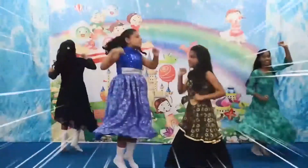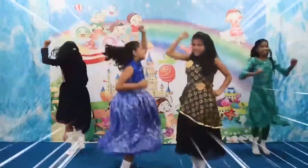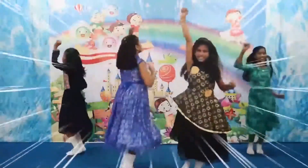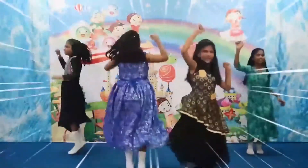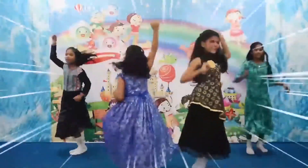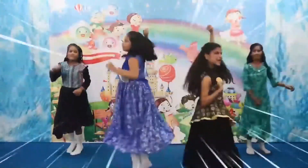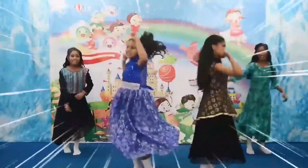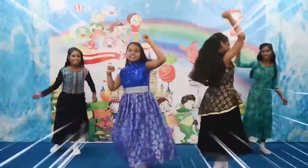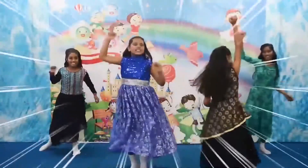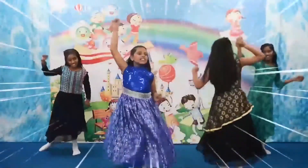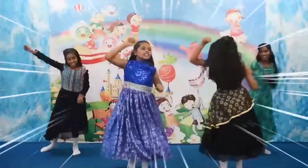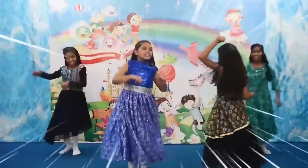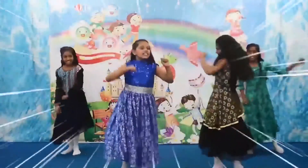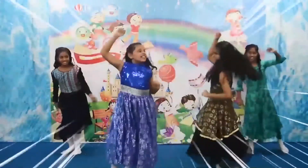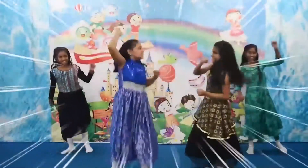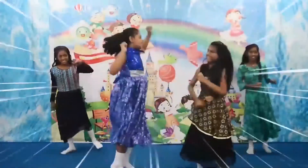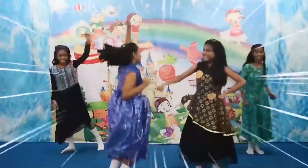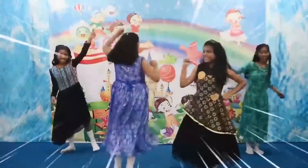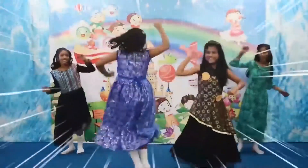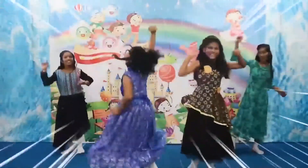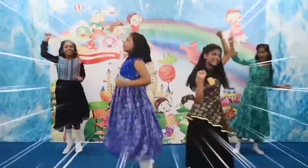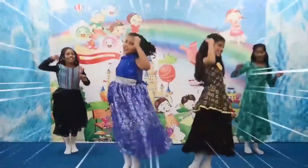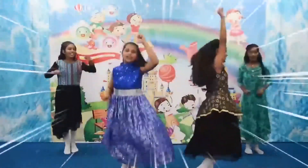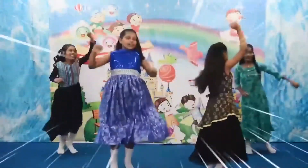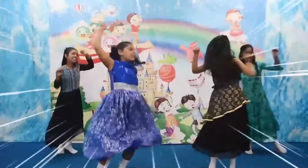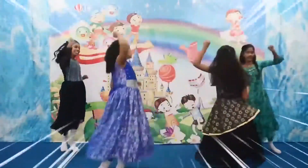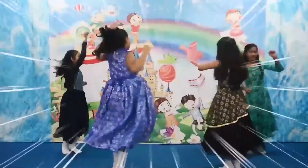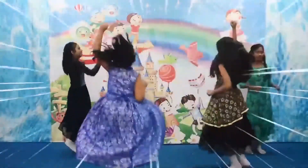जय यीशु मसीह की हो।